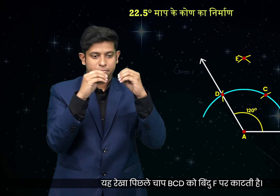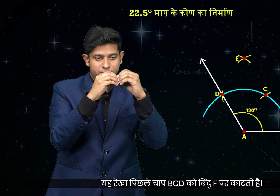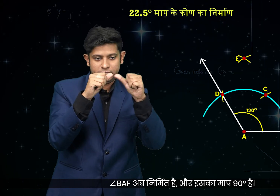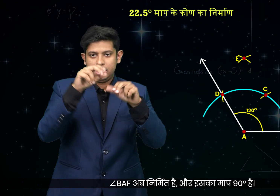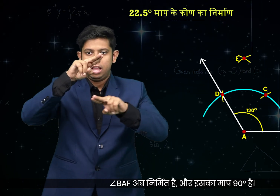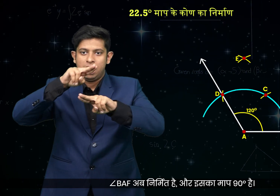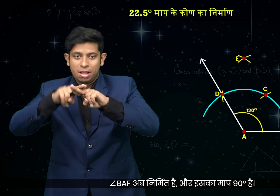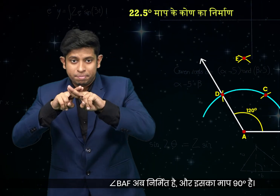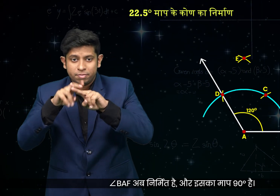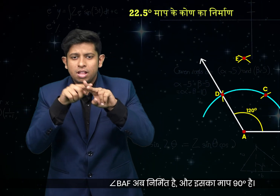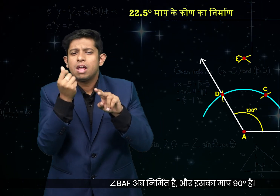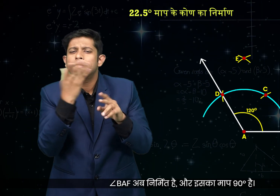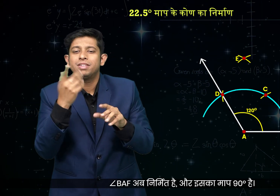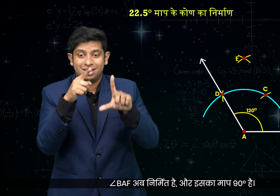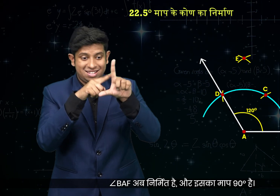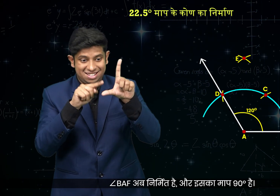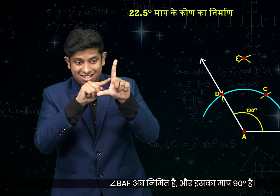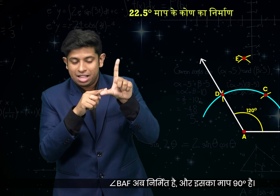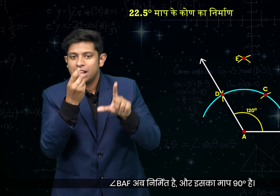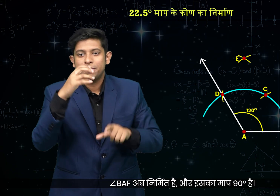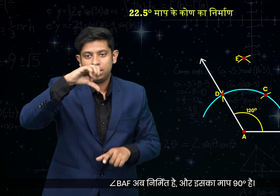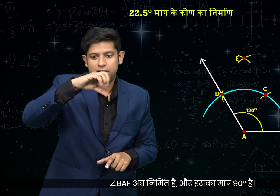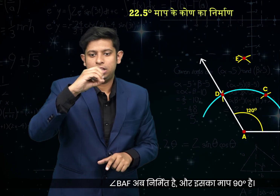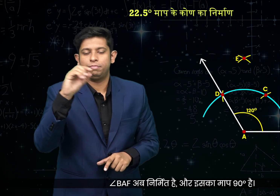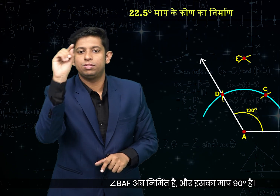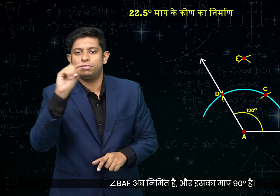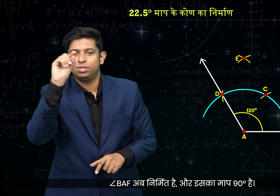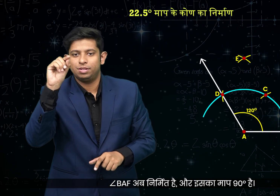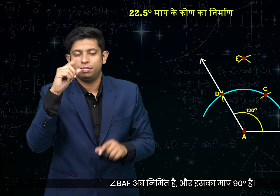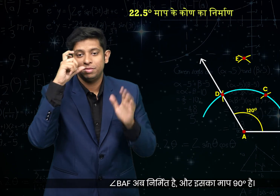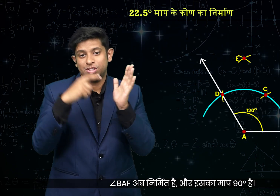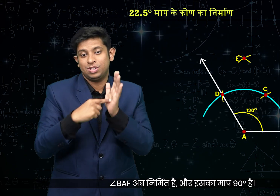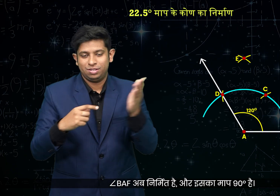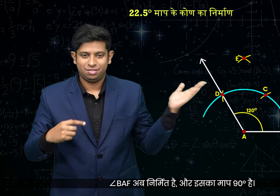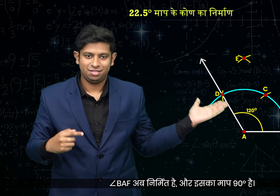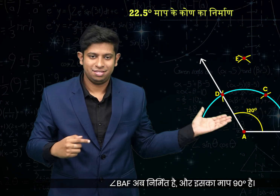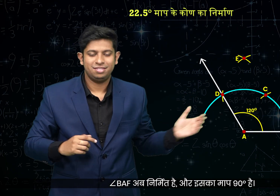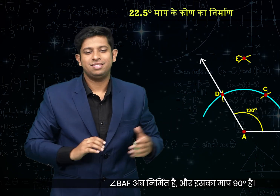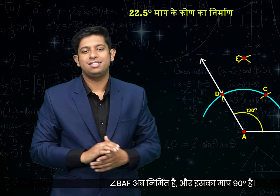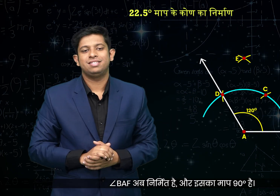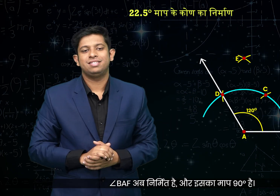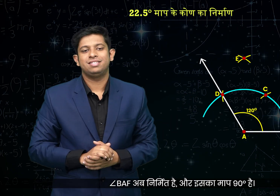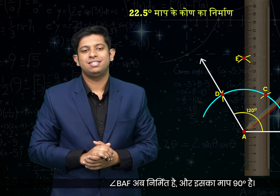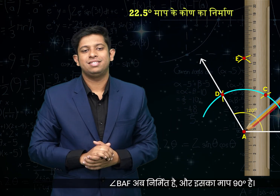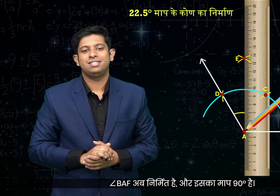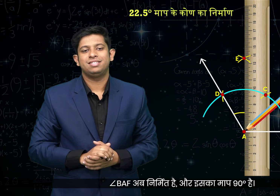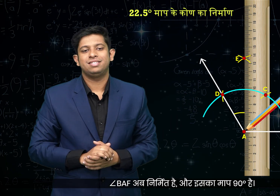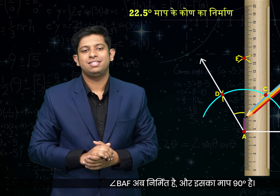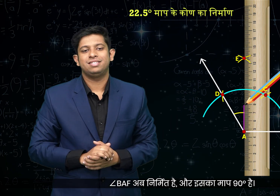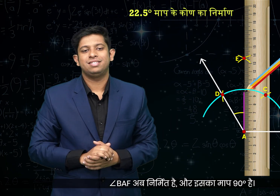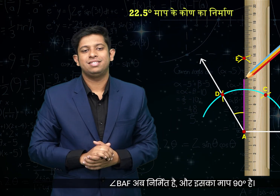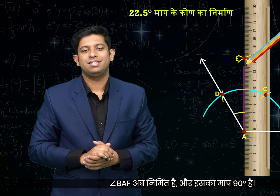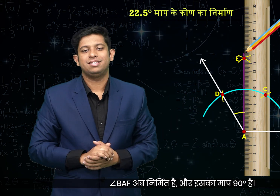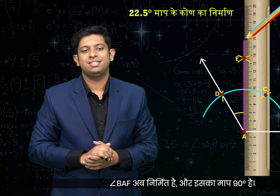काटती है। एंगल BAF अब नियमित है और इसका माप 90 डिग्री